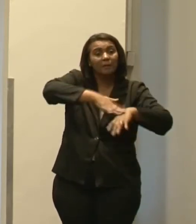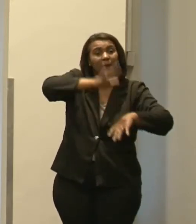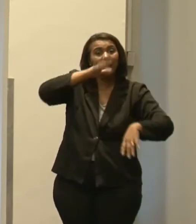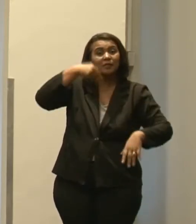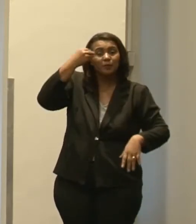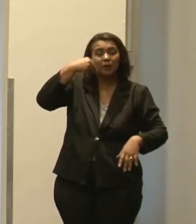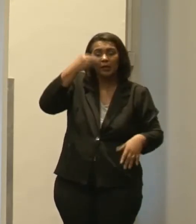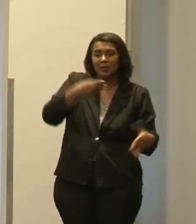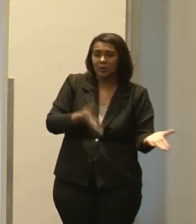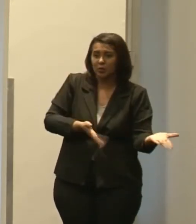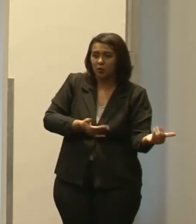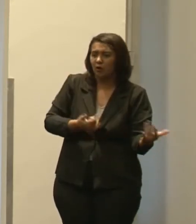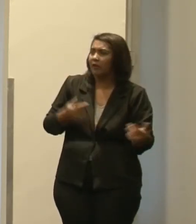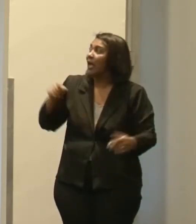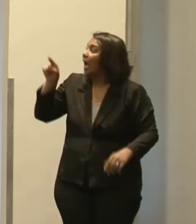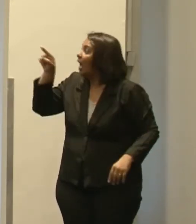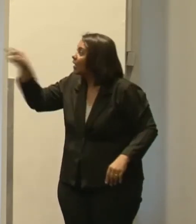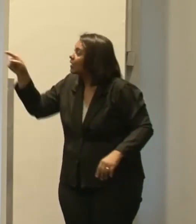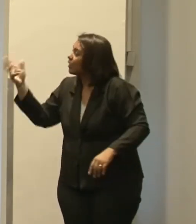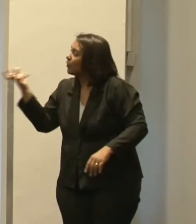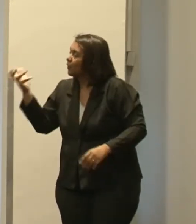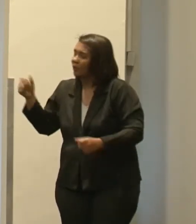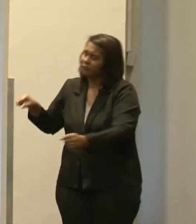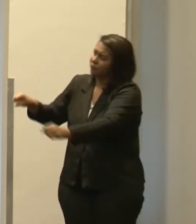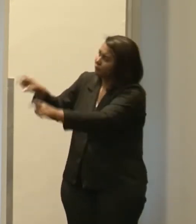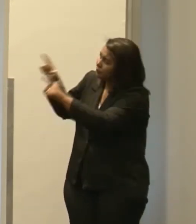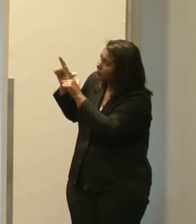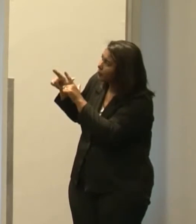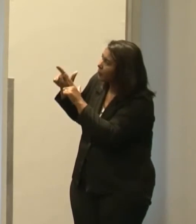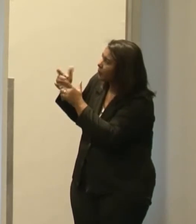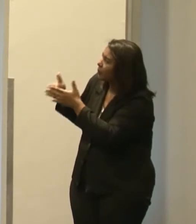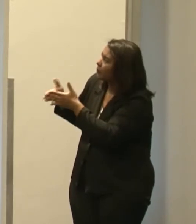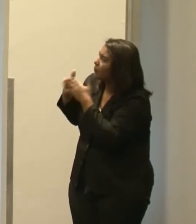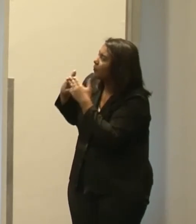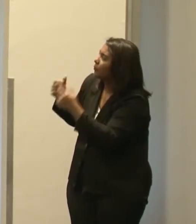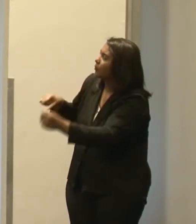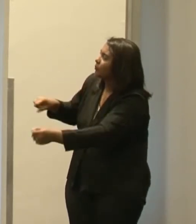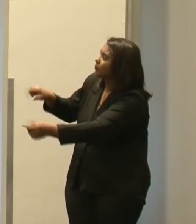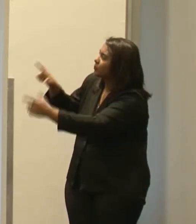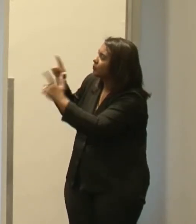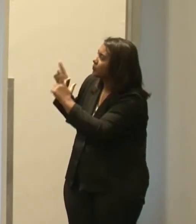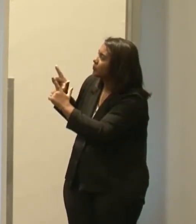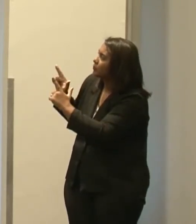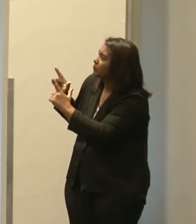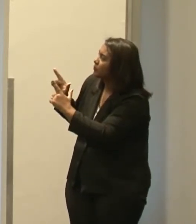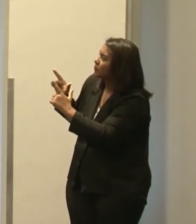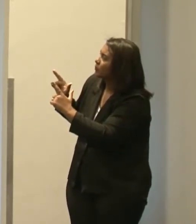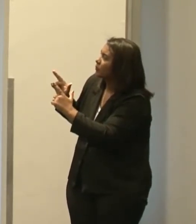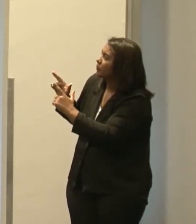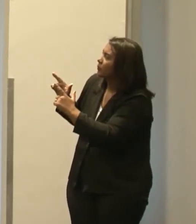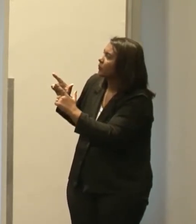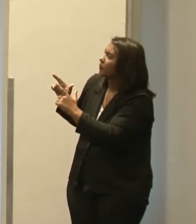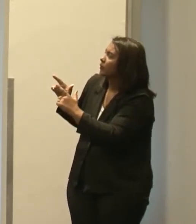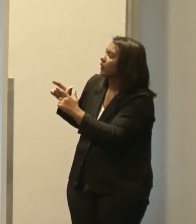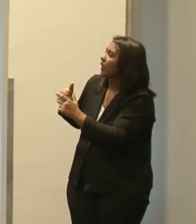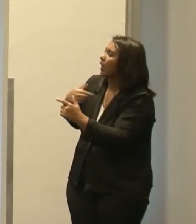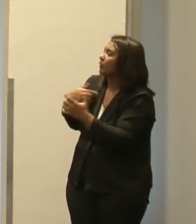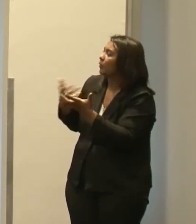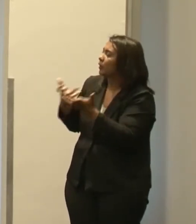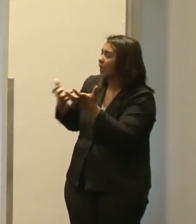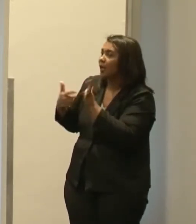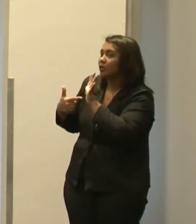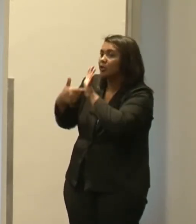Aqui não, aqui eu quero destacar o próximo, por favor, o próximo slide. Aqui eu quero destacar